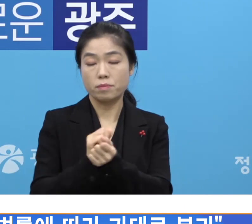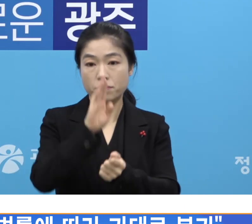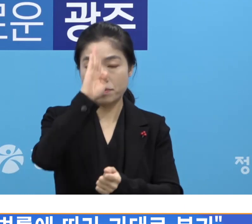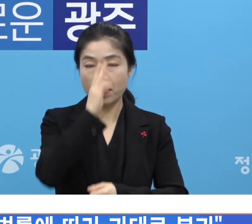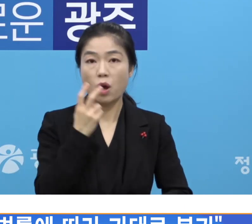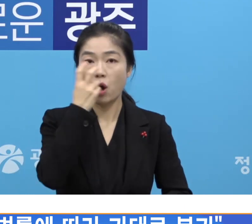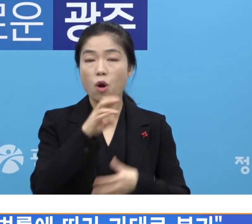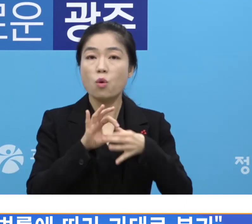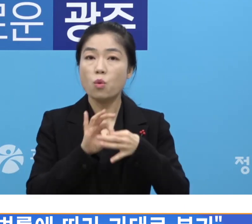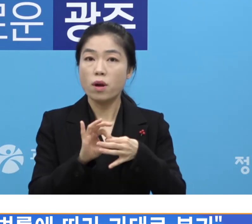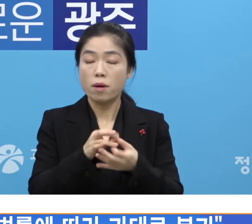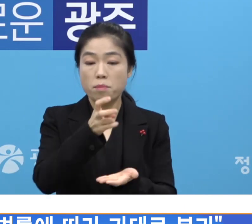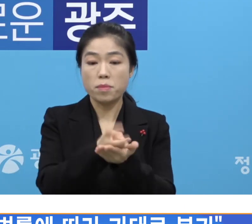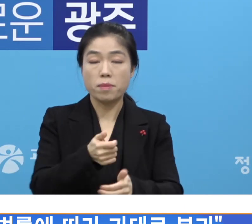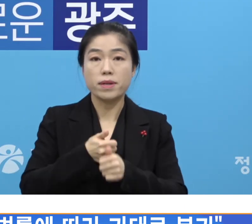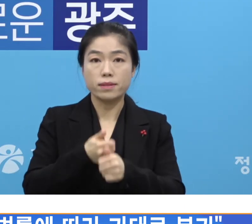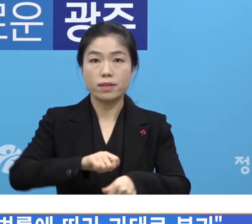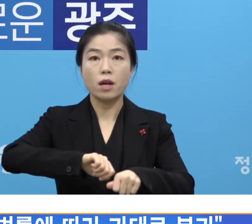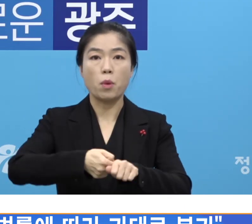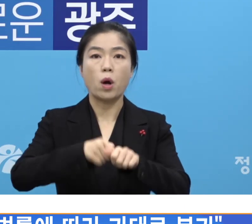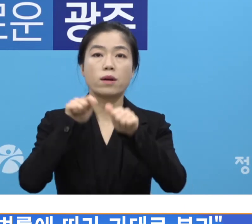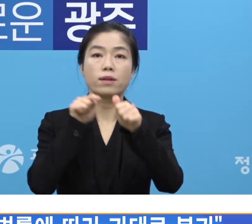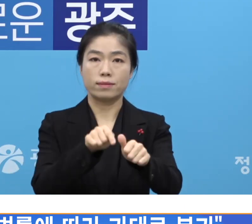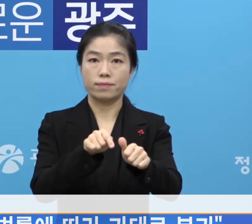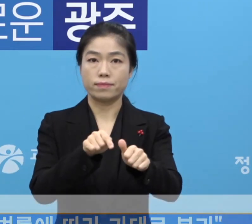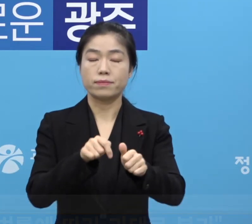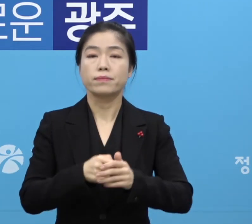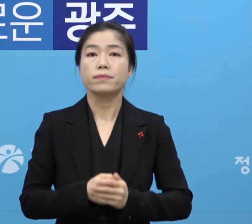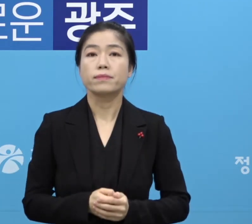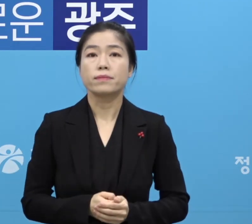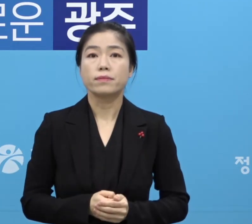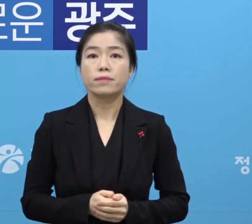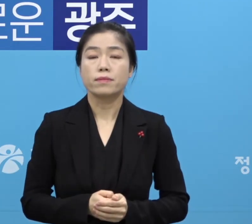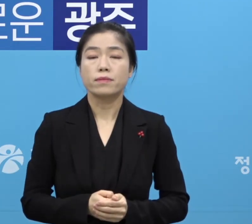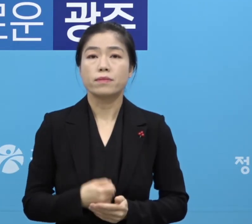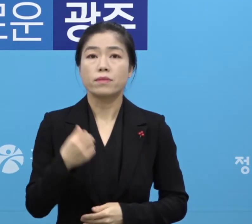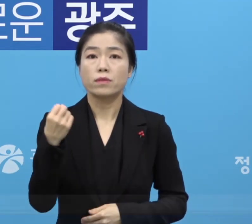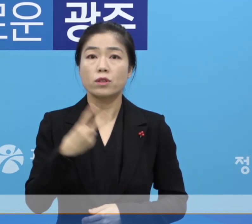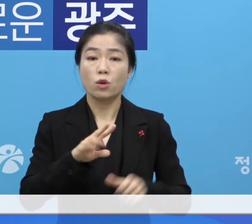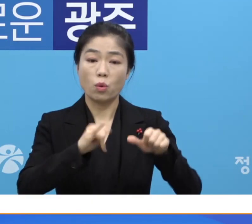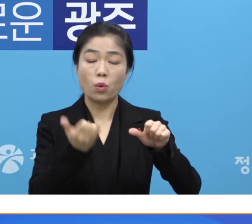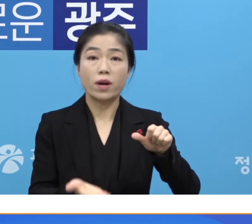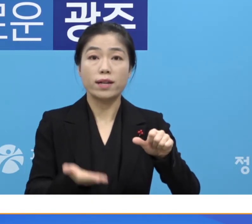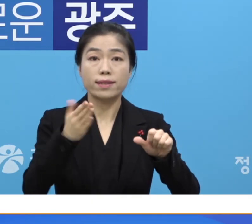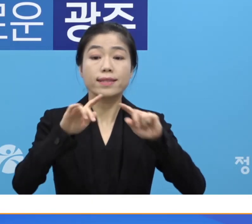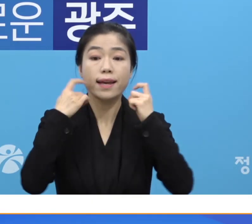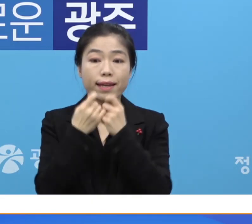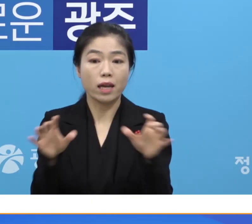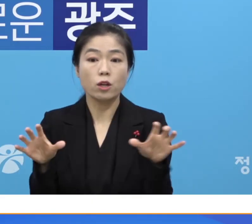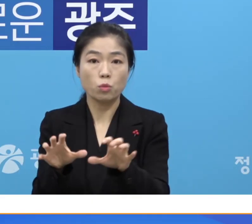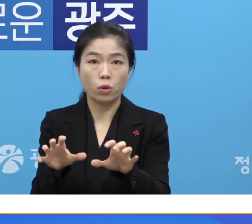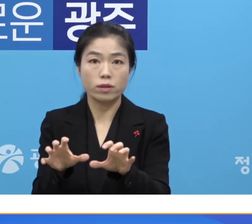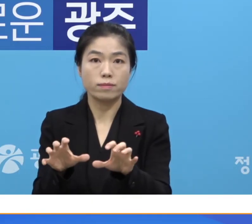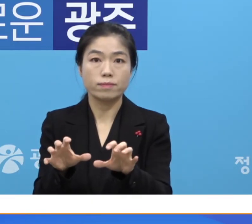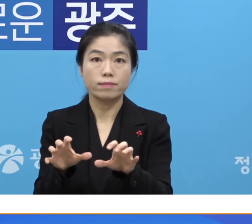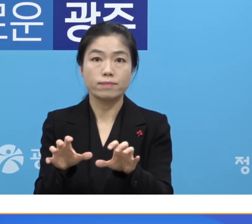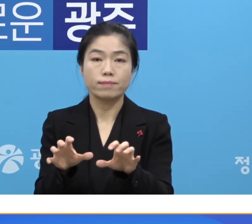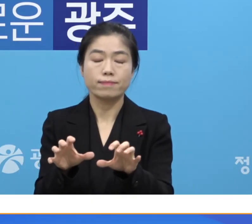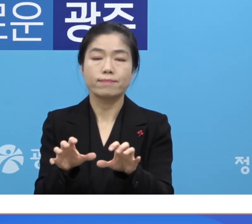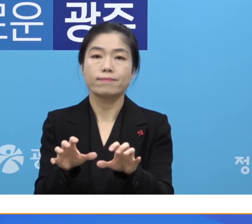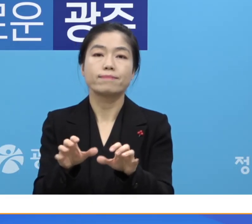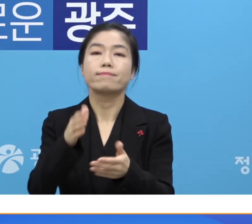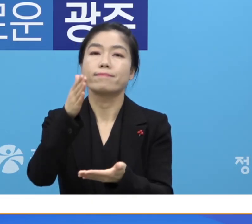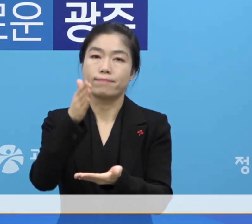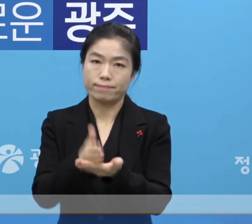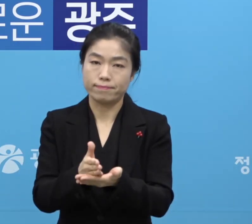감염병 관련 법률에 따라 과태료가 부과됩니다. 아울러 5인 이상의 사적 모임도 갖지 않기를